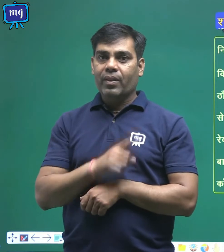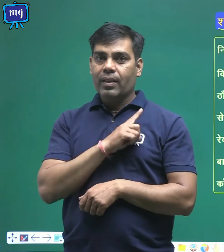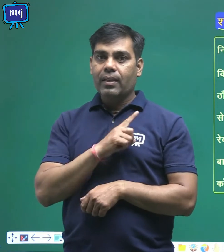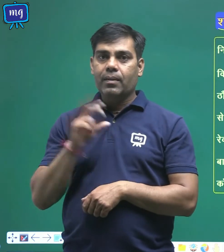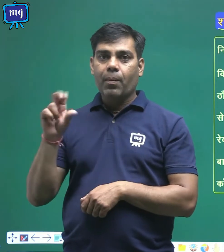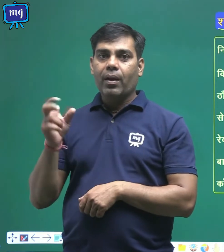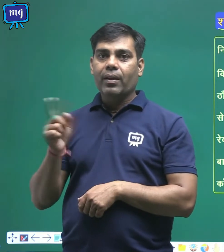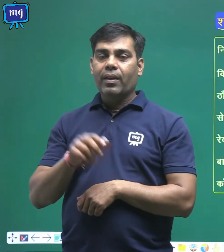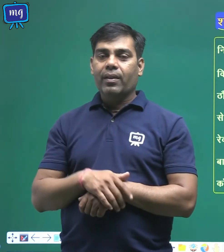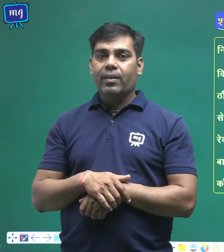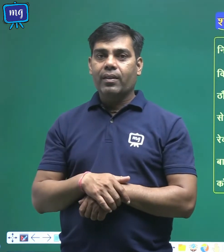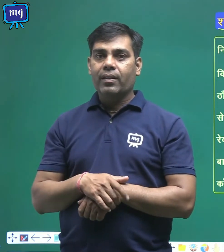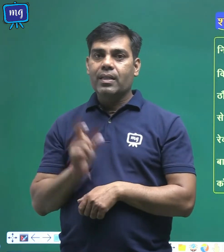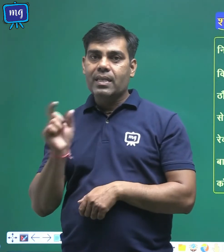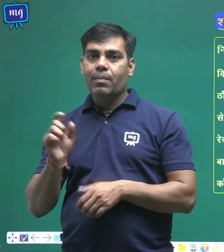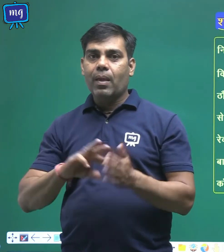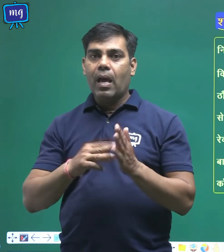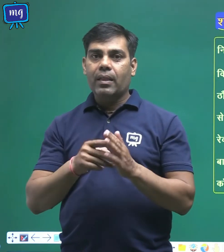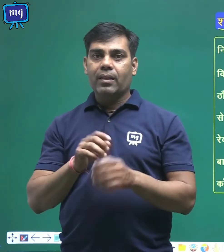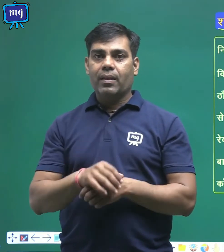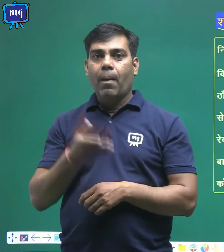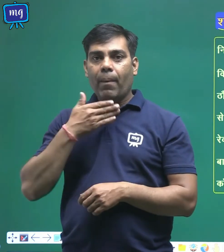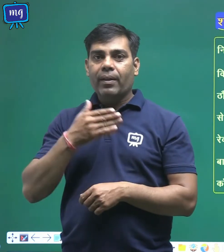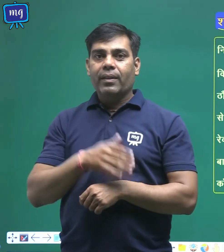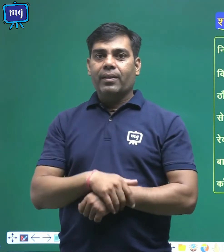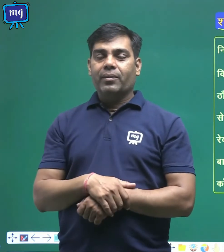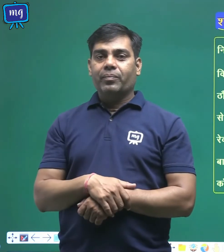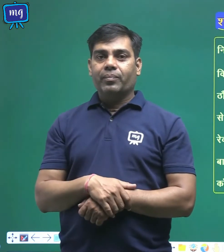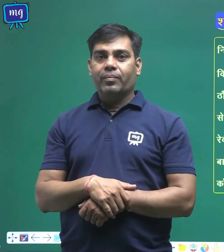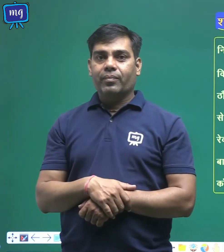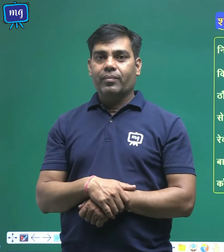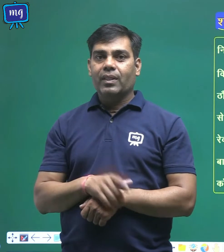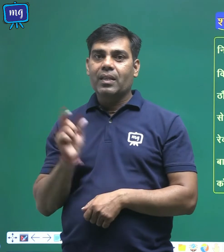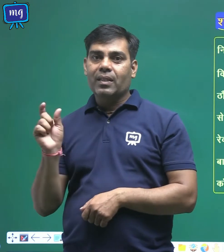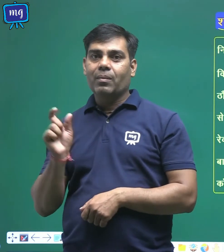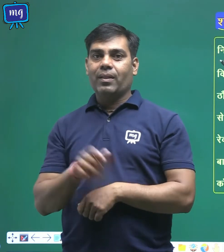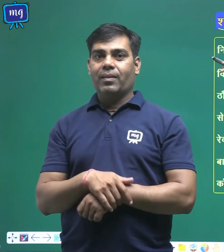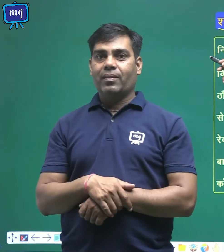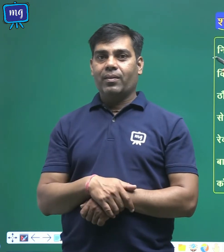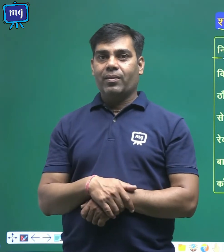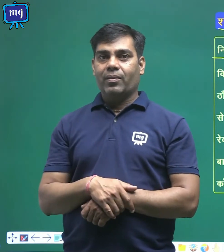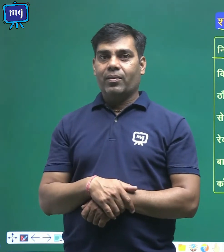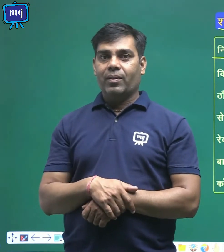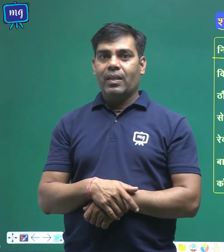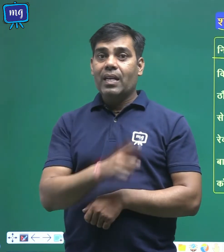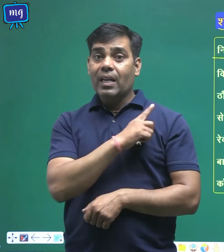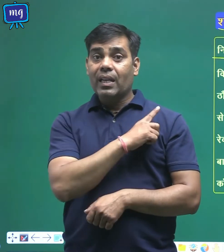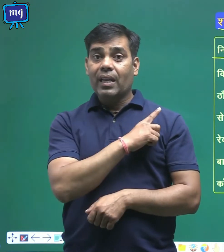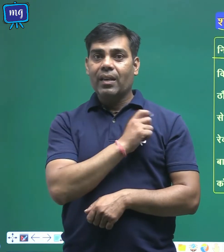के शब्द अर्थ पढ़ते हैं। शब्द है